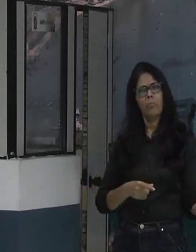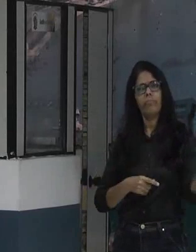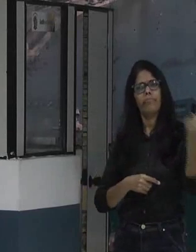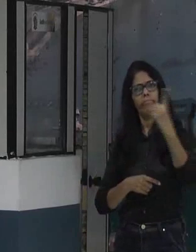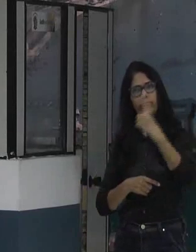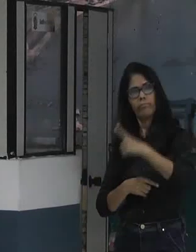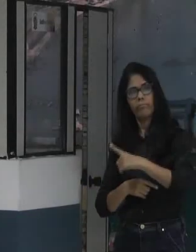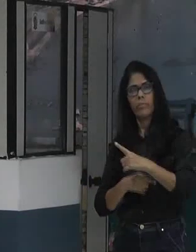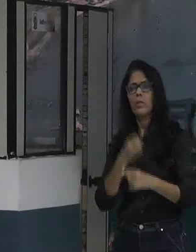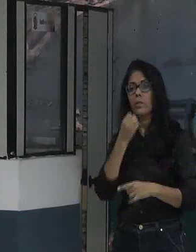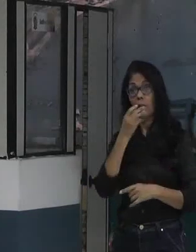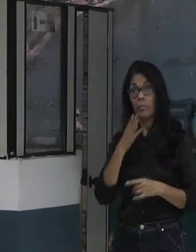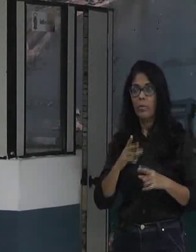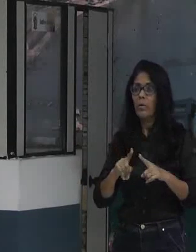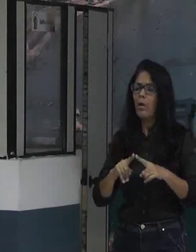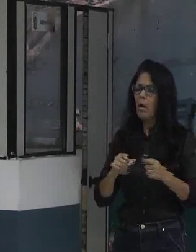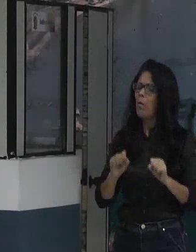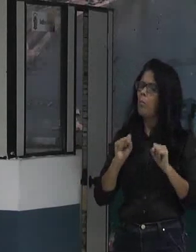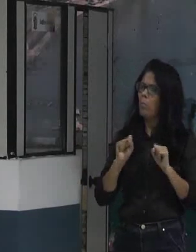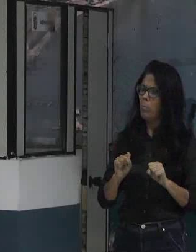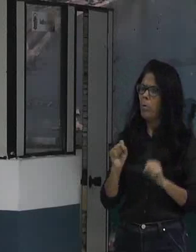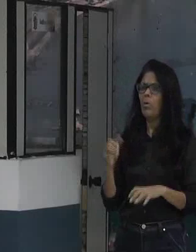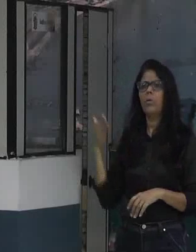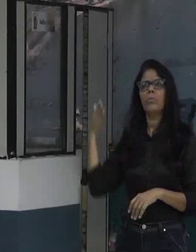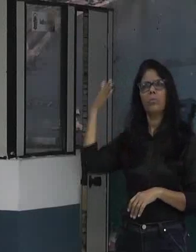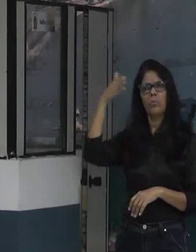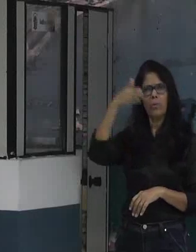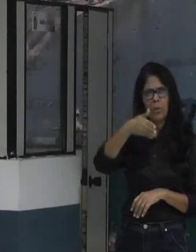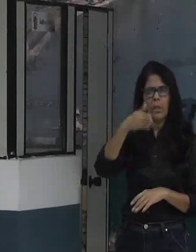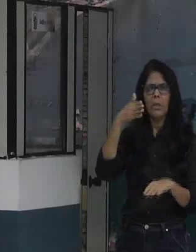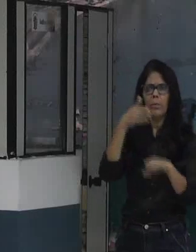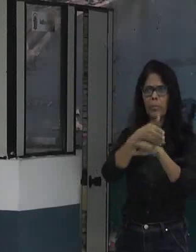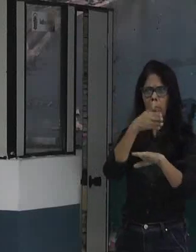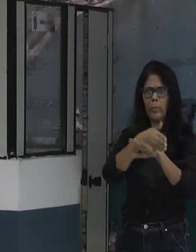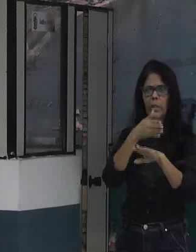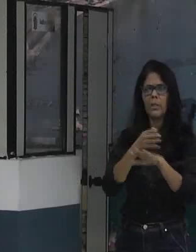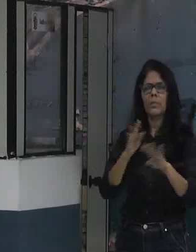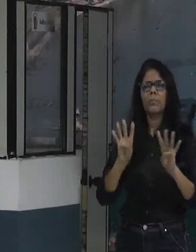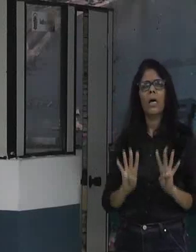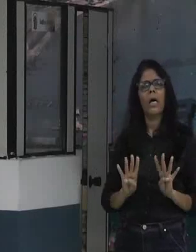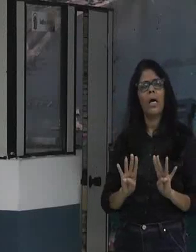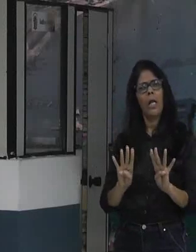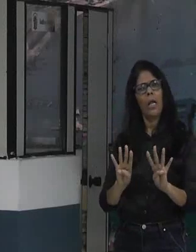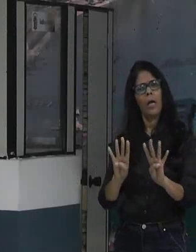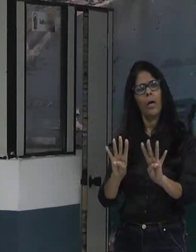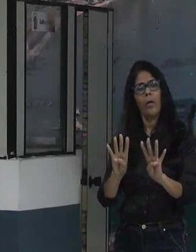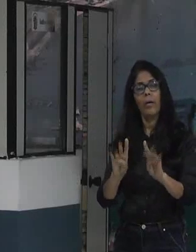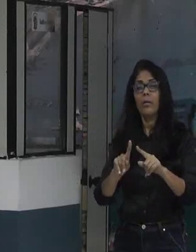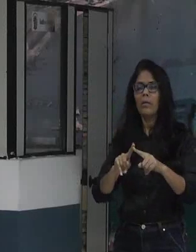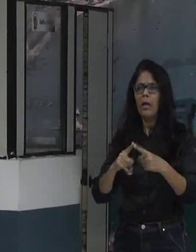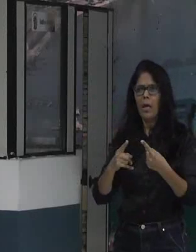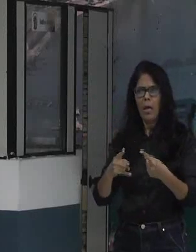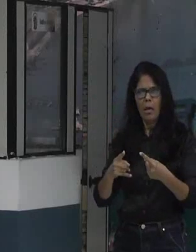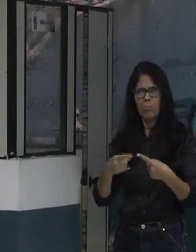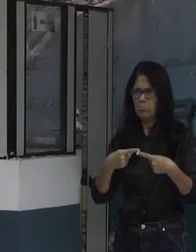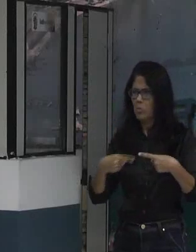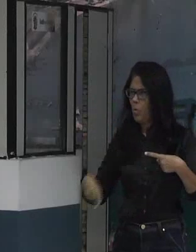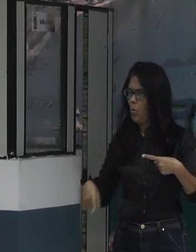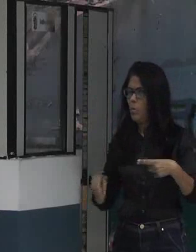Eu poderia até participar da caminhada sexta-feira. Estou pensando. Até porque eu não tenho nada contra. Eu apenas